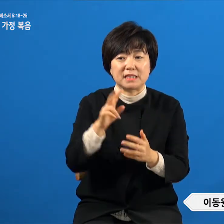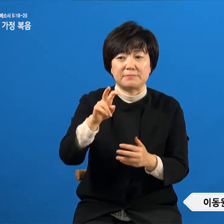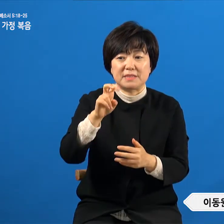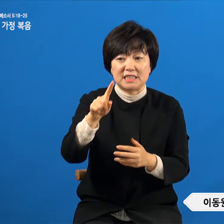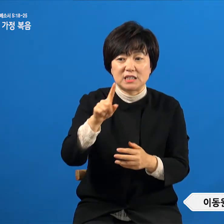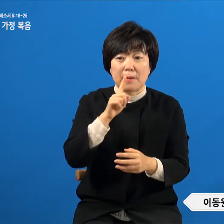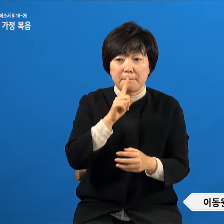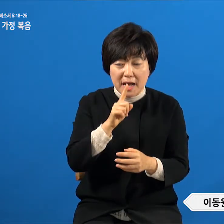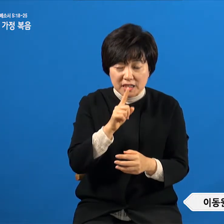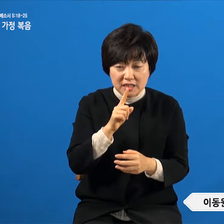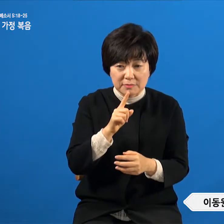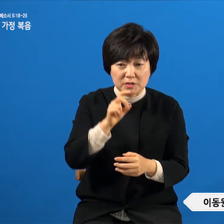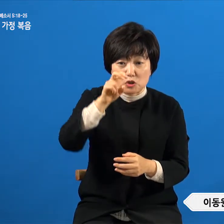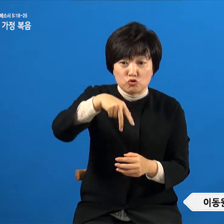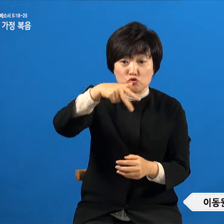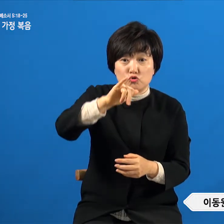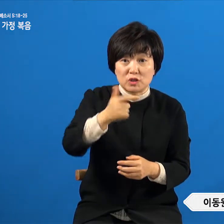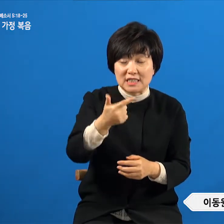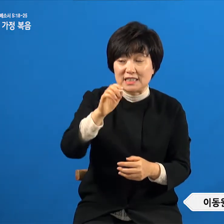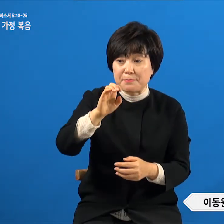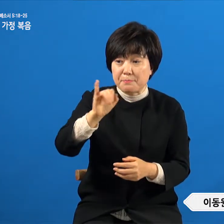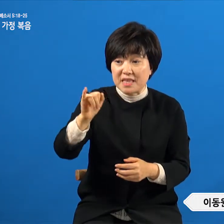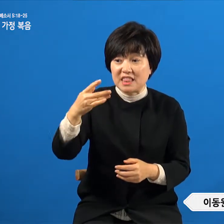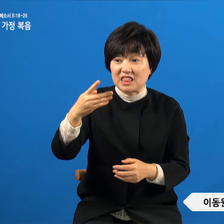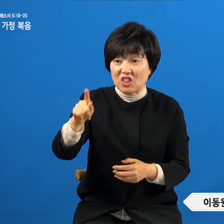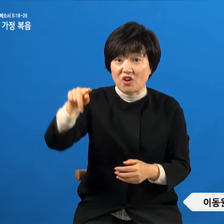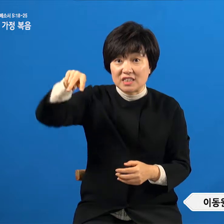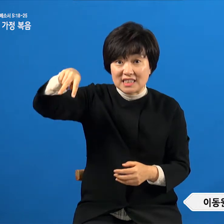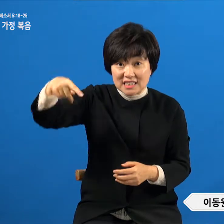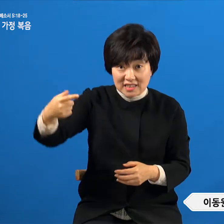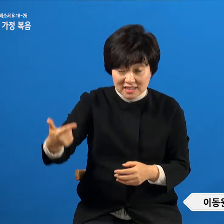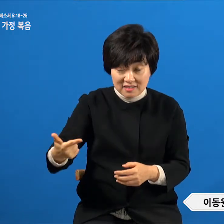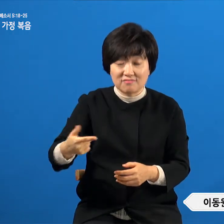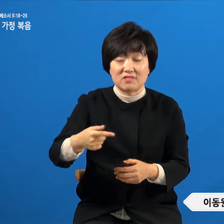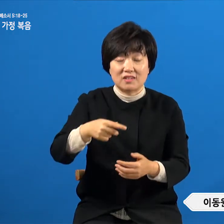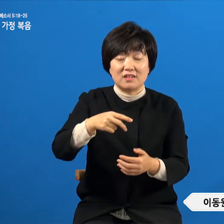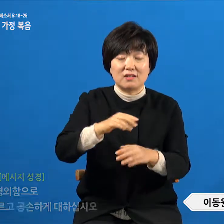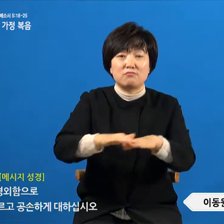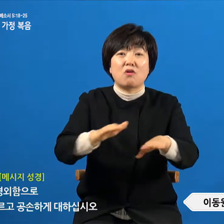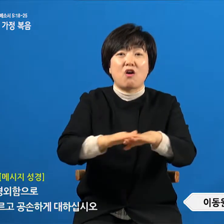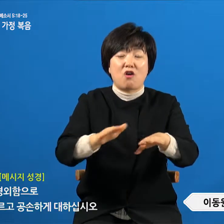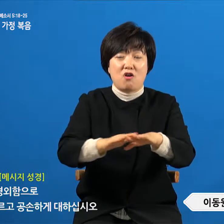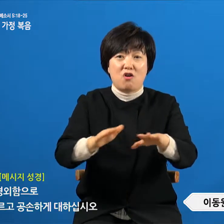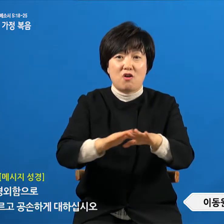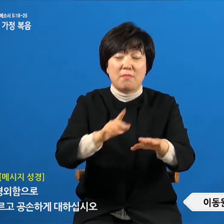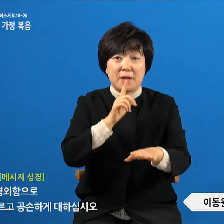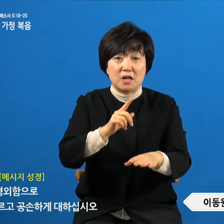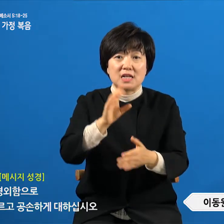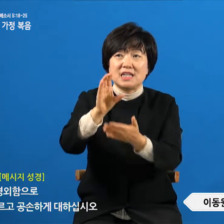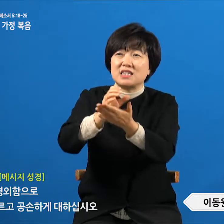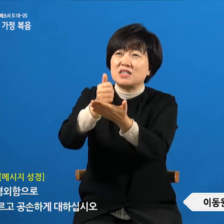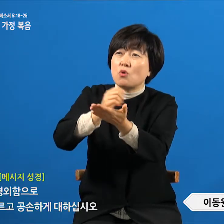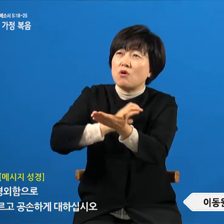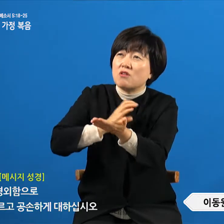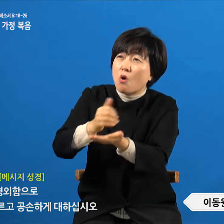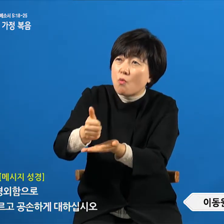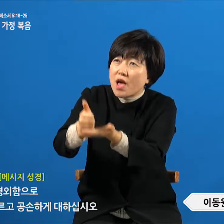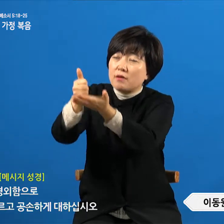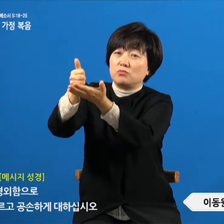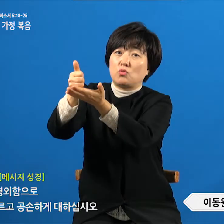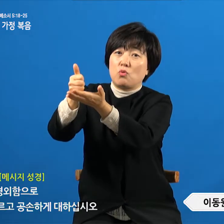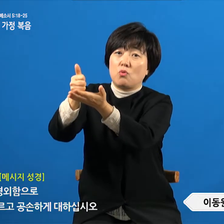이 21절의 말씀을 유진 피터스는 현대어로 번역한 메시지에서 이렇게 번역하고 있습니다. 그리스도를